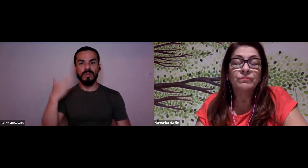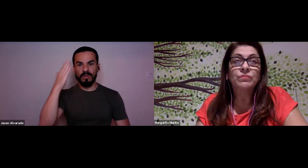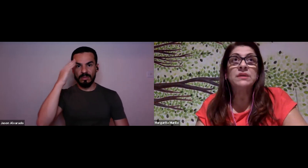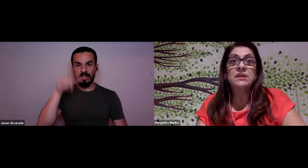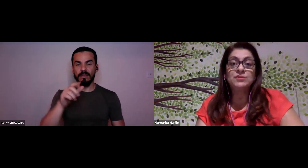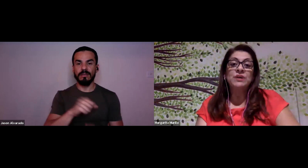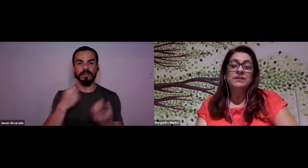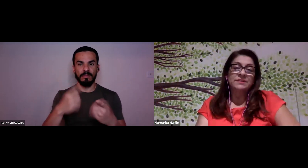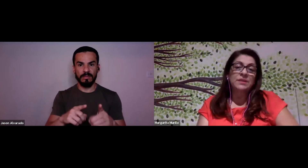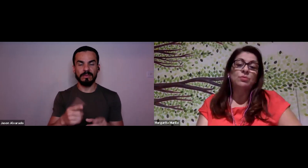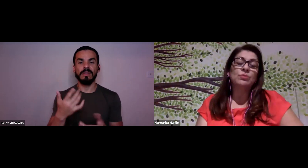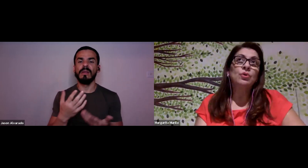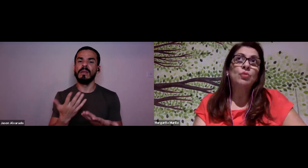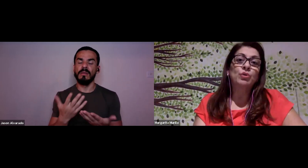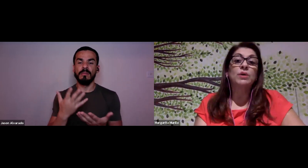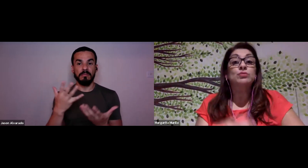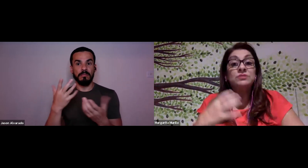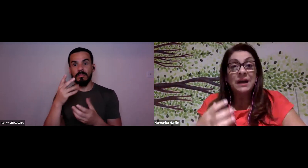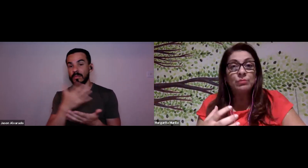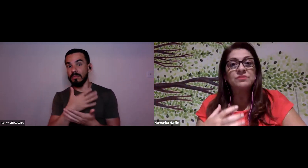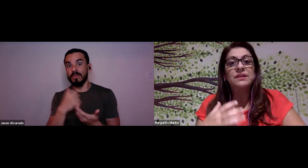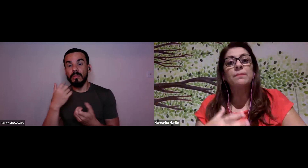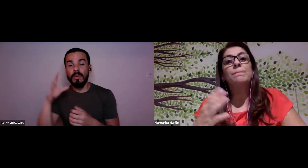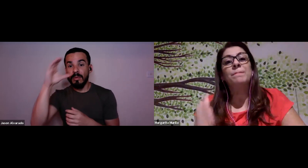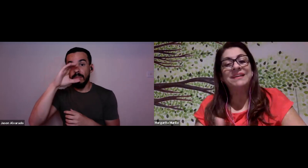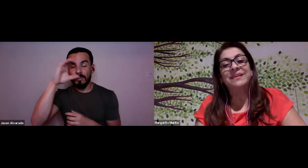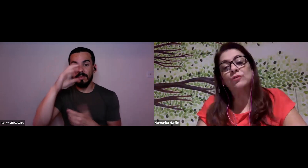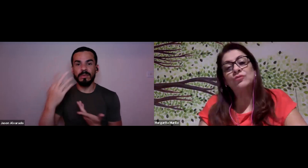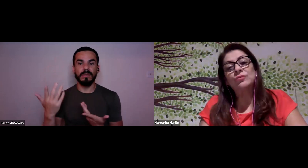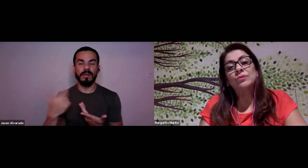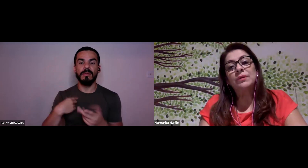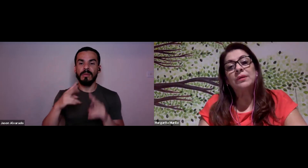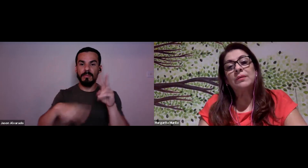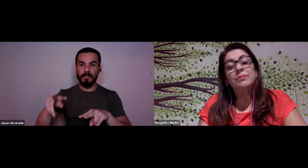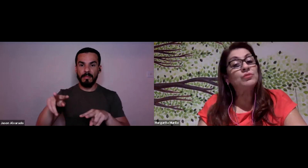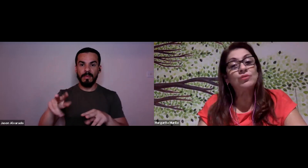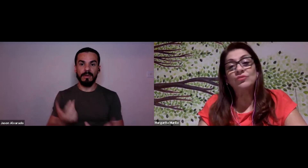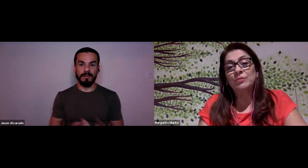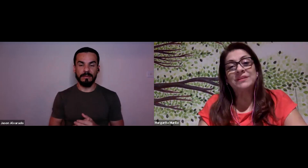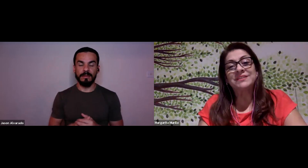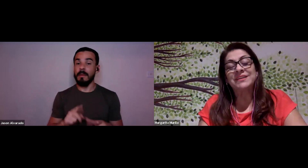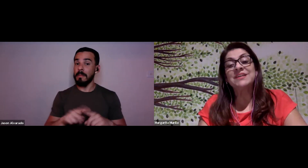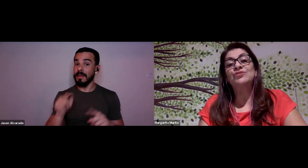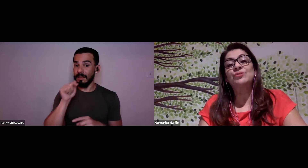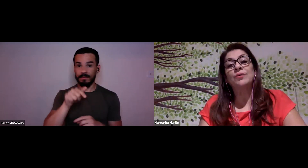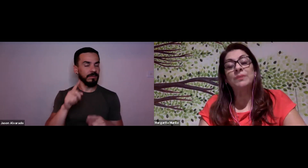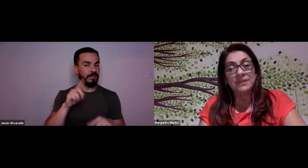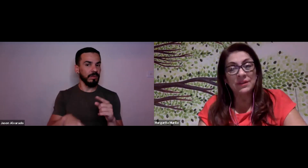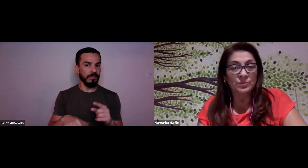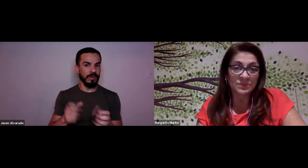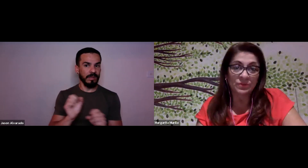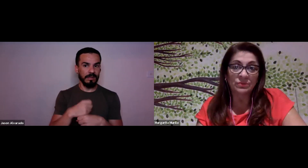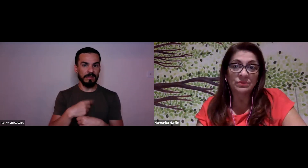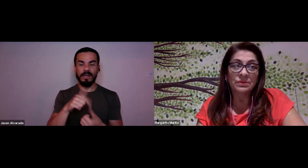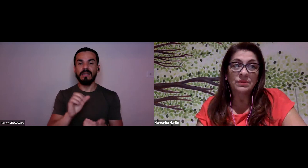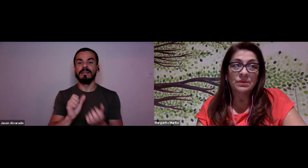y es muy atractivo porque buscamos ser validados pero esto no se puede hacer y esto se va a